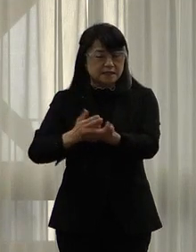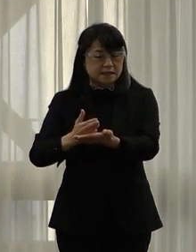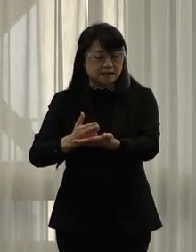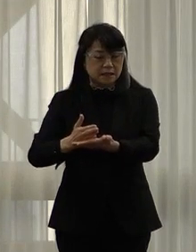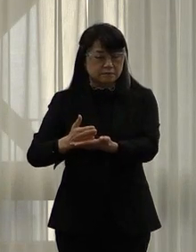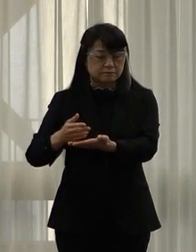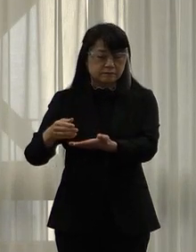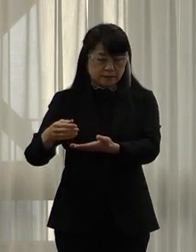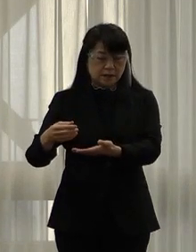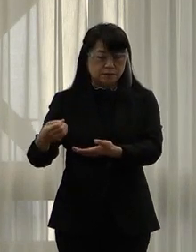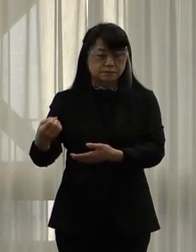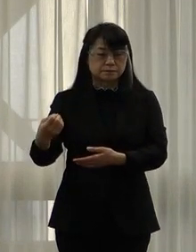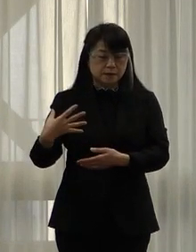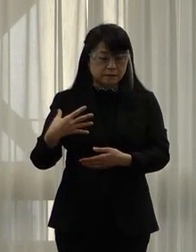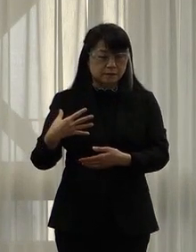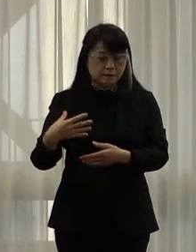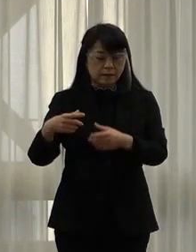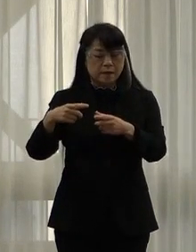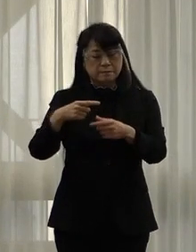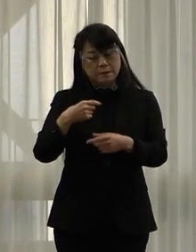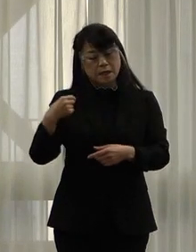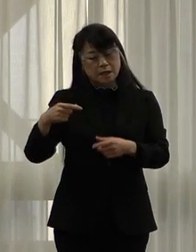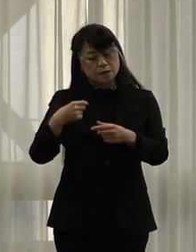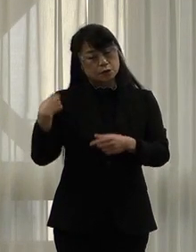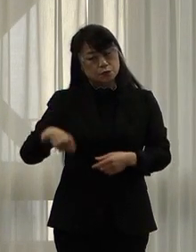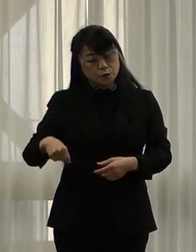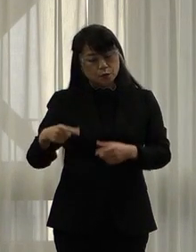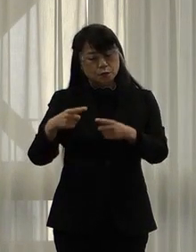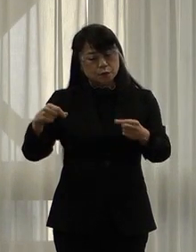は中国国としてやられたことですから、